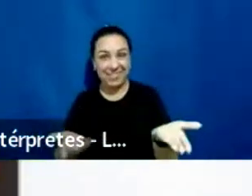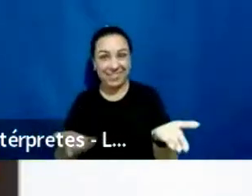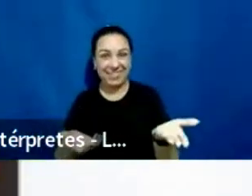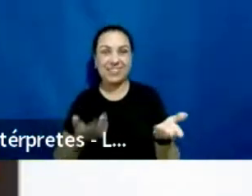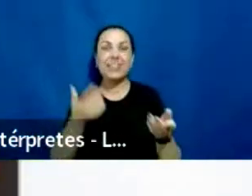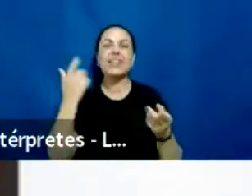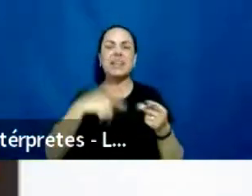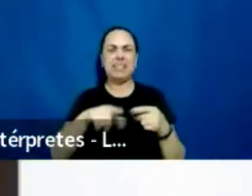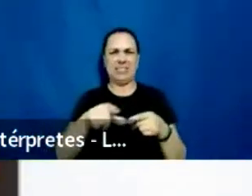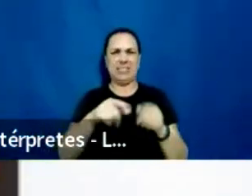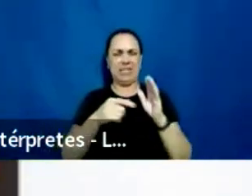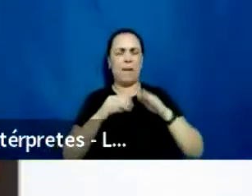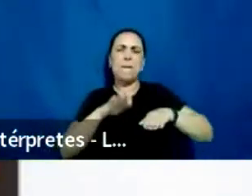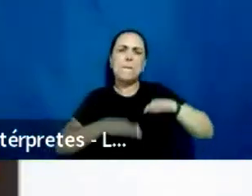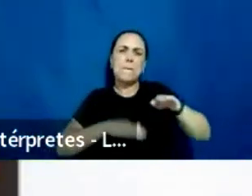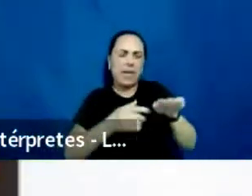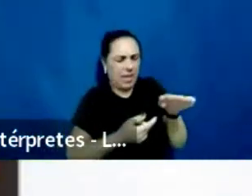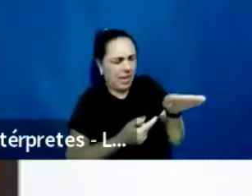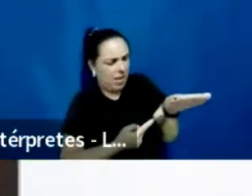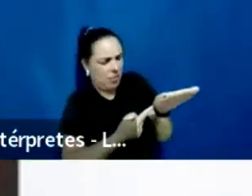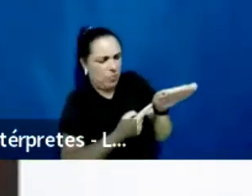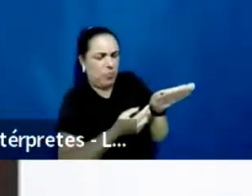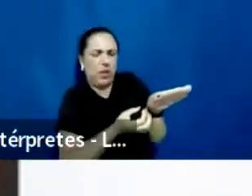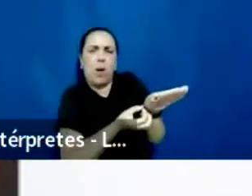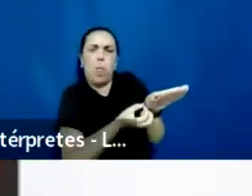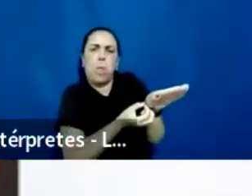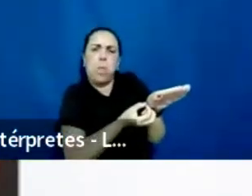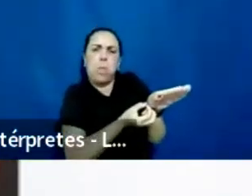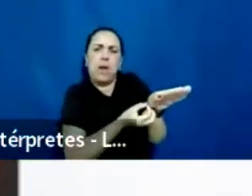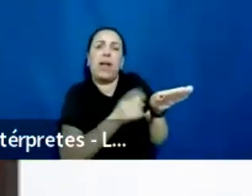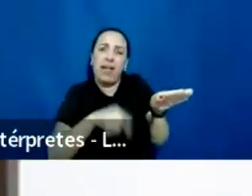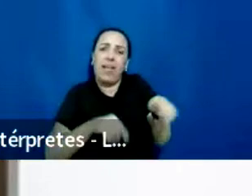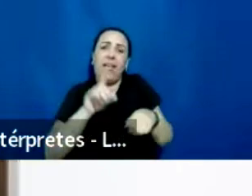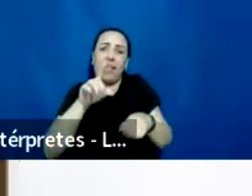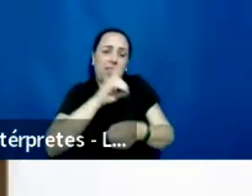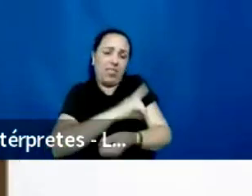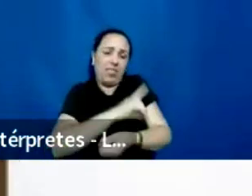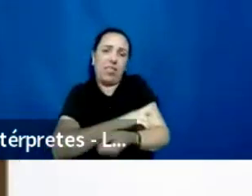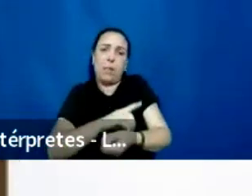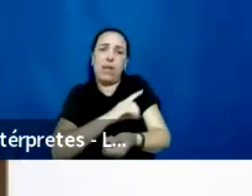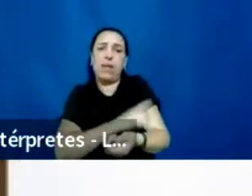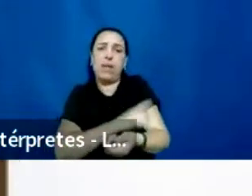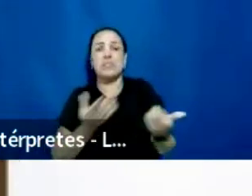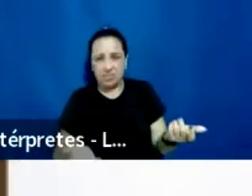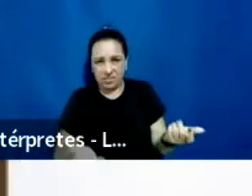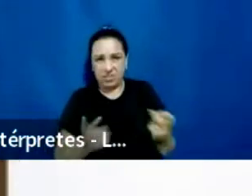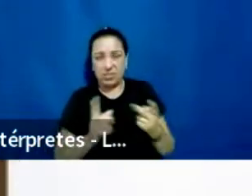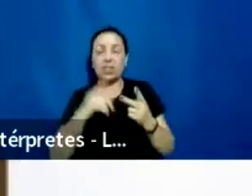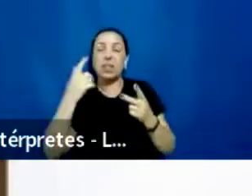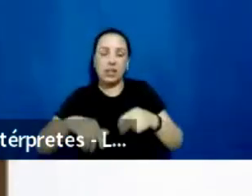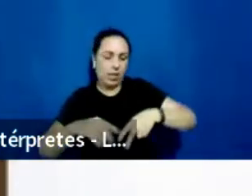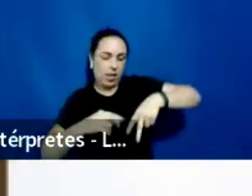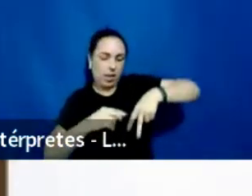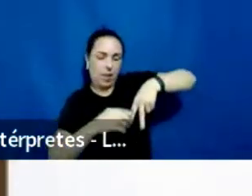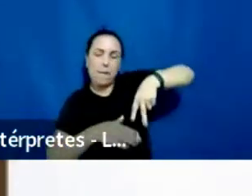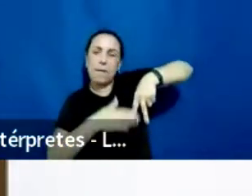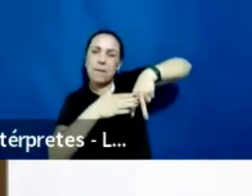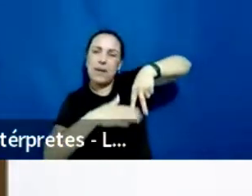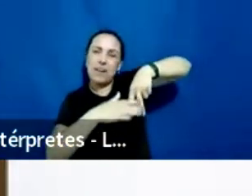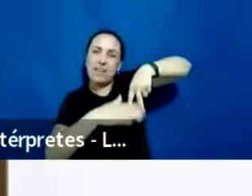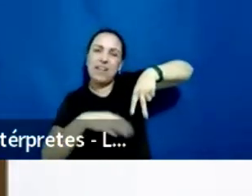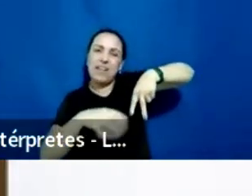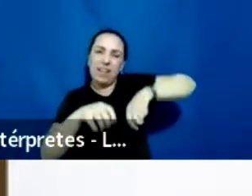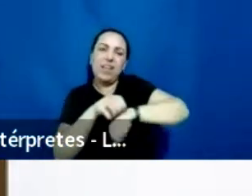nós vemos esse pé diabético, olha que excelente cicatrização ele teve. Aqui nós temos também um outro caso